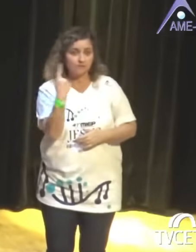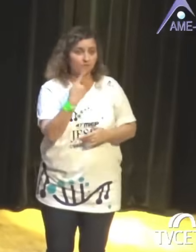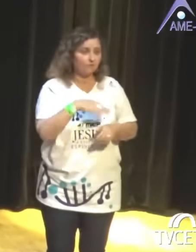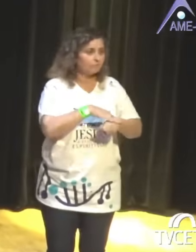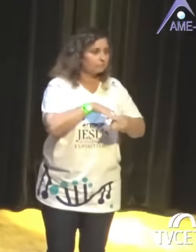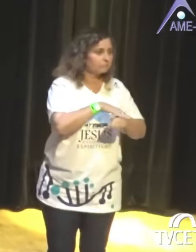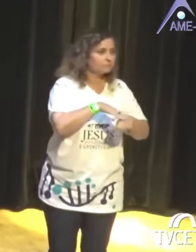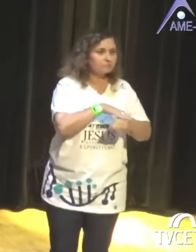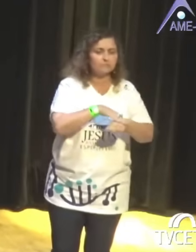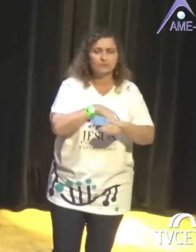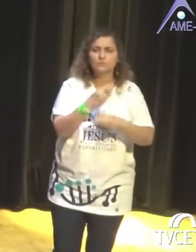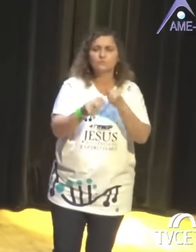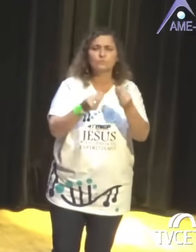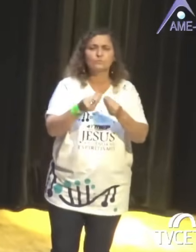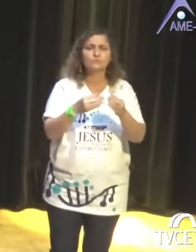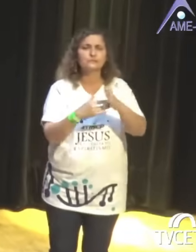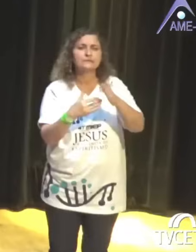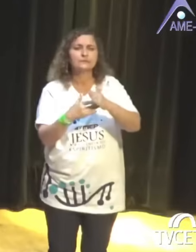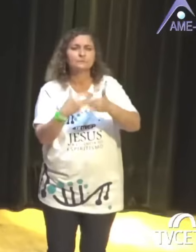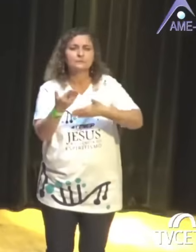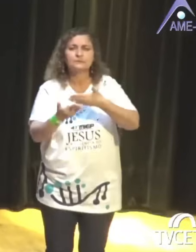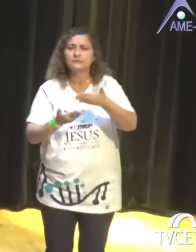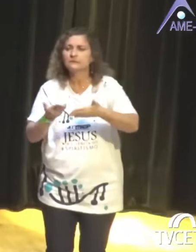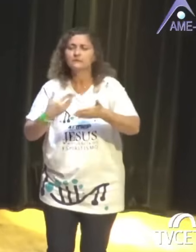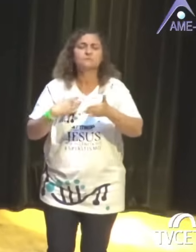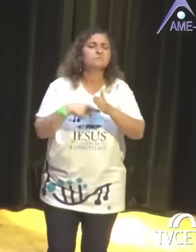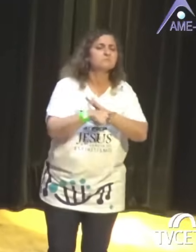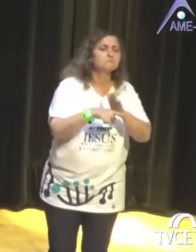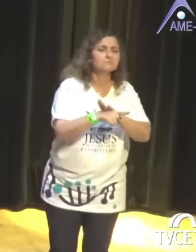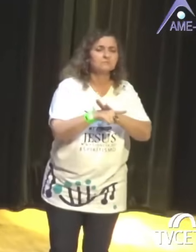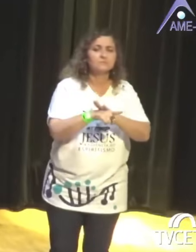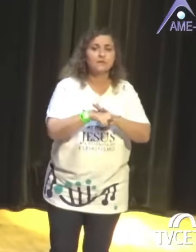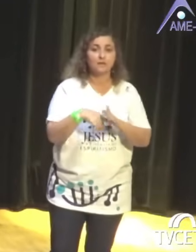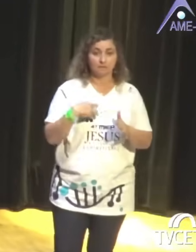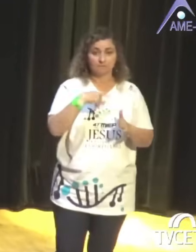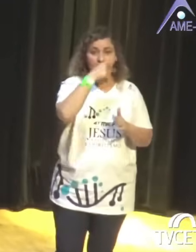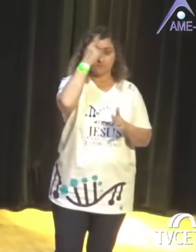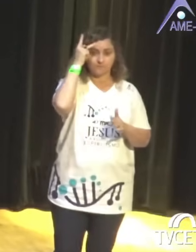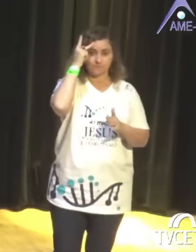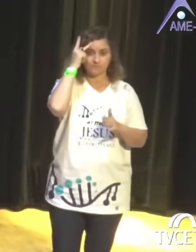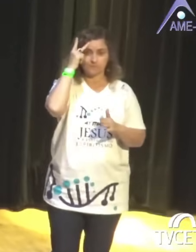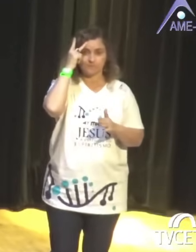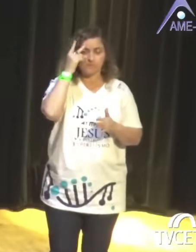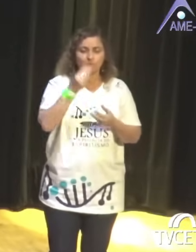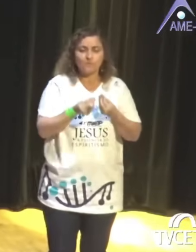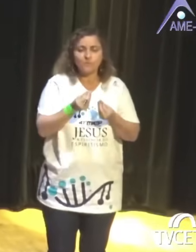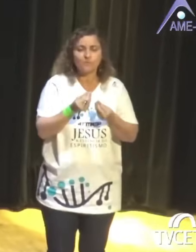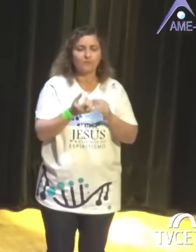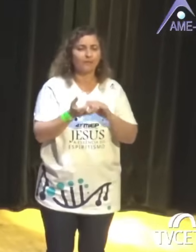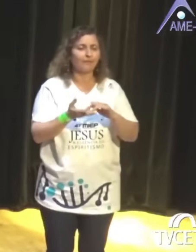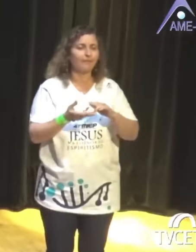contam o tempo assim do dia que Eles